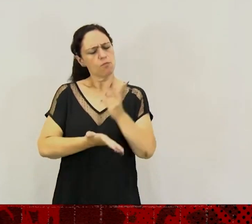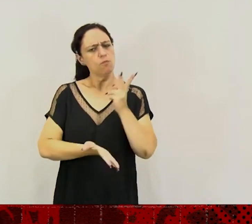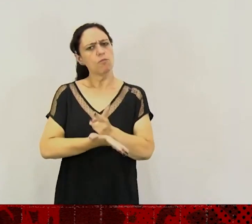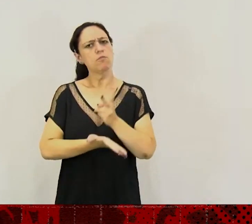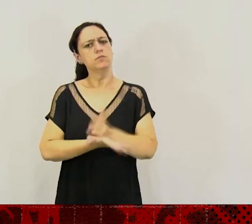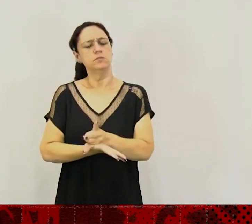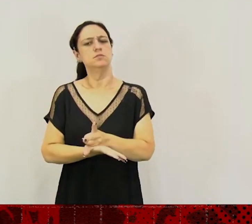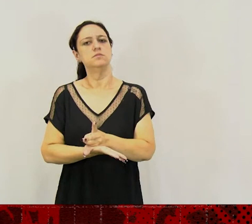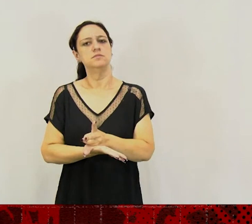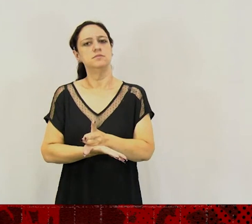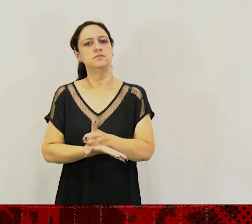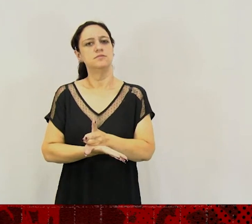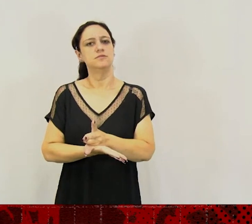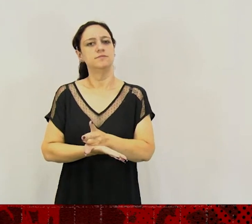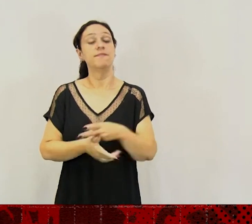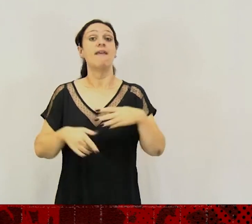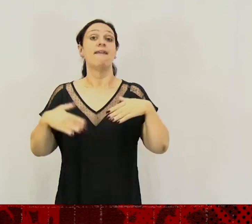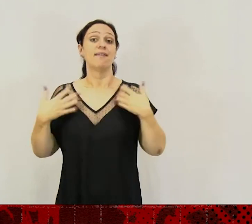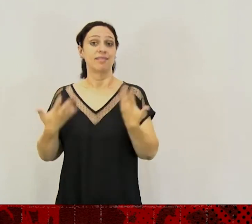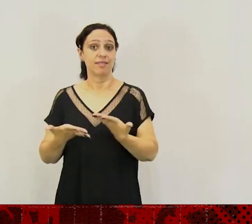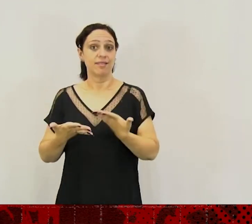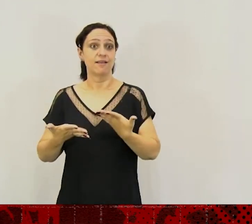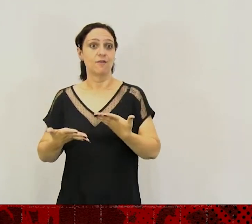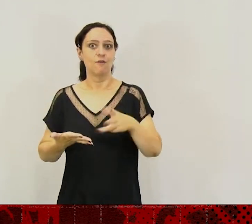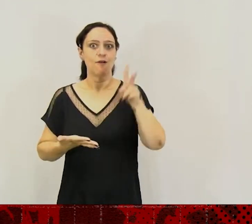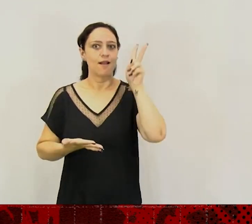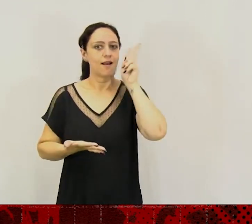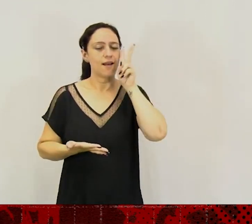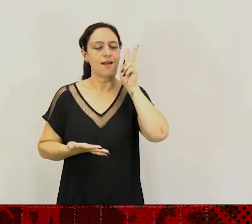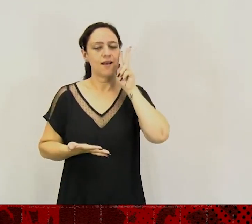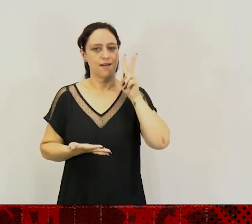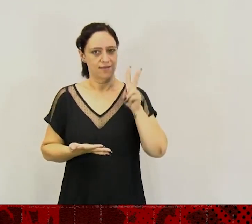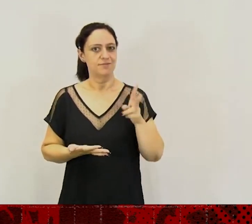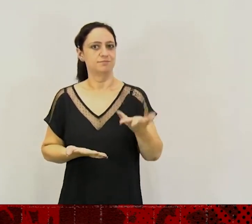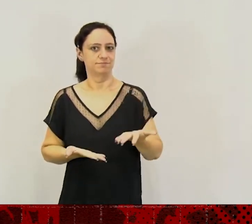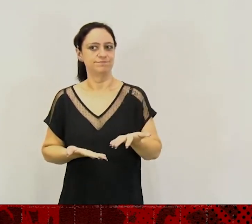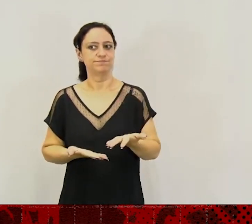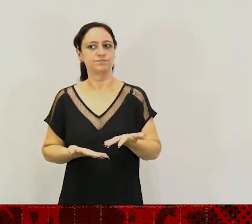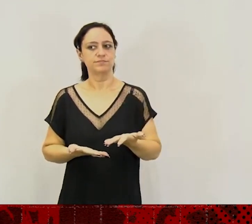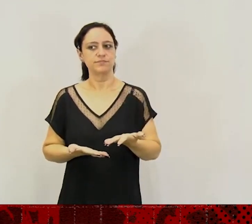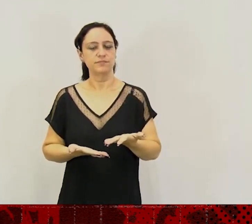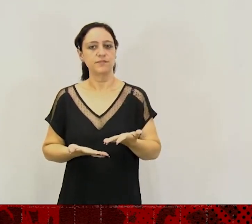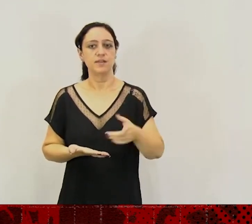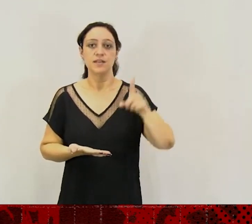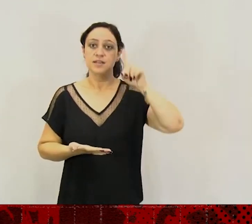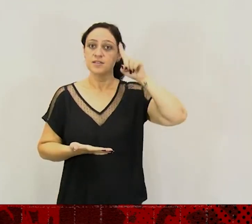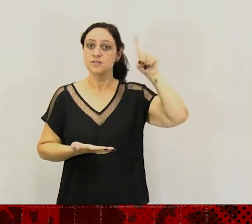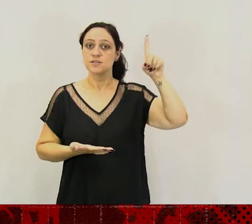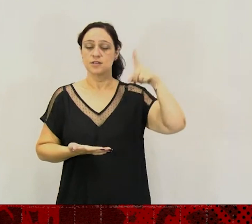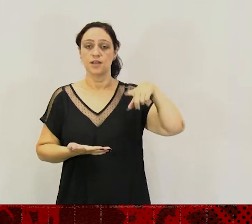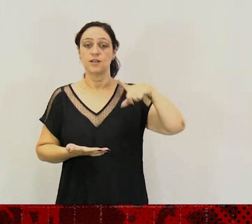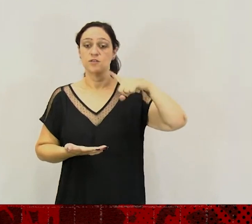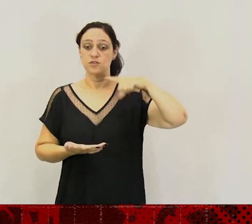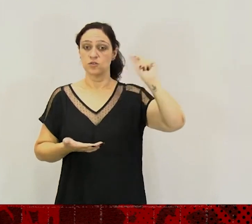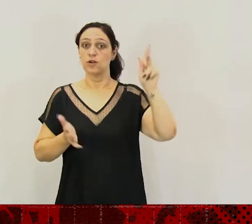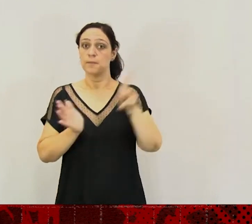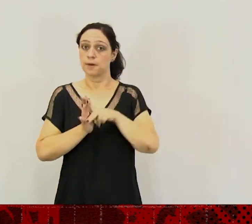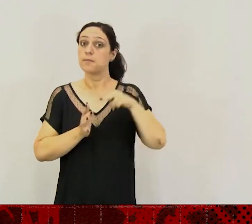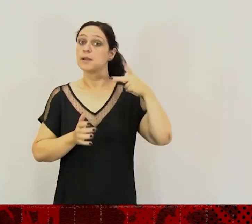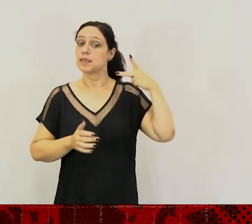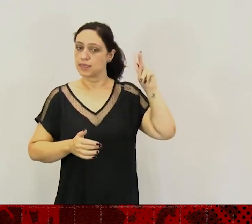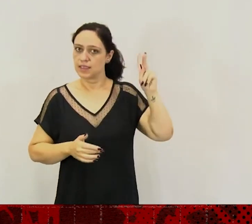prevalecer. Então, irmãos, lembrem-se disso. A escolha de Deus não